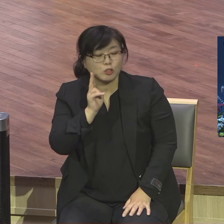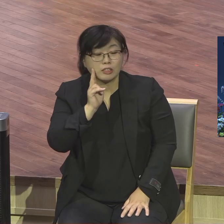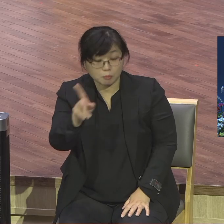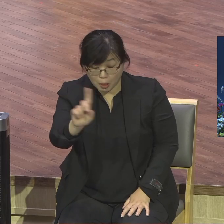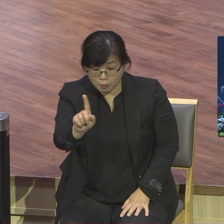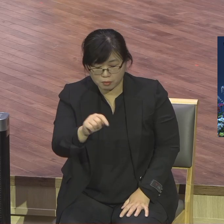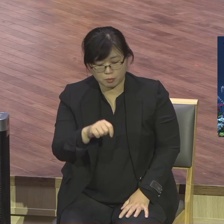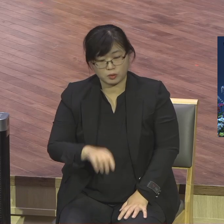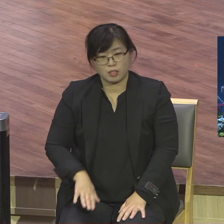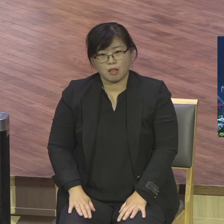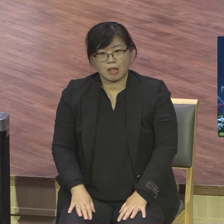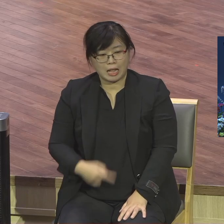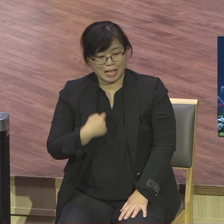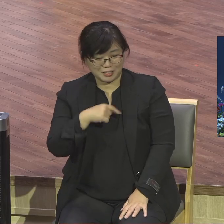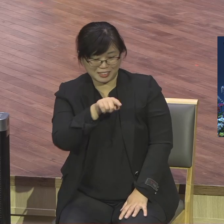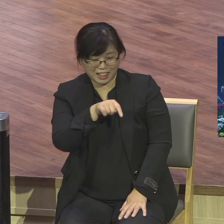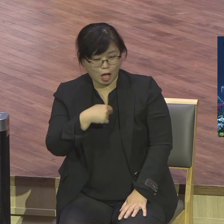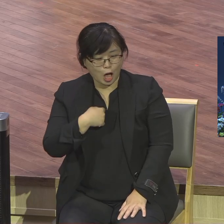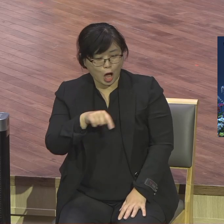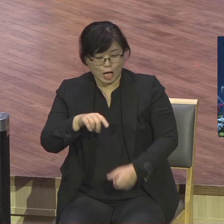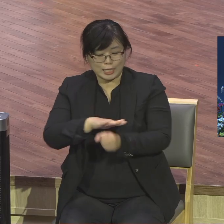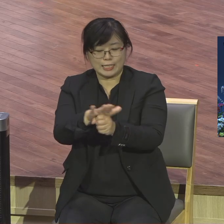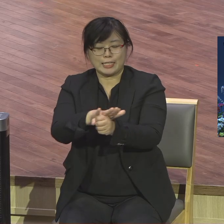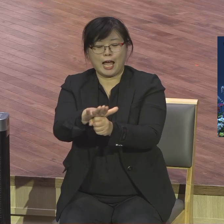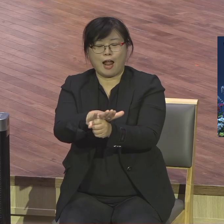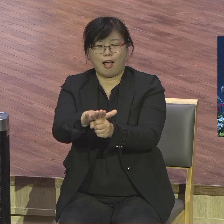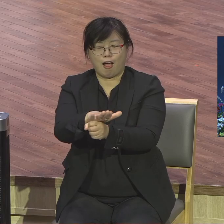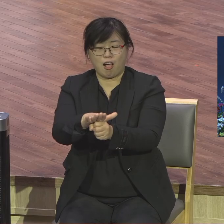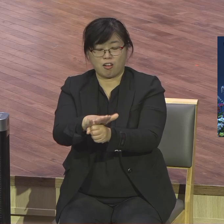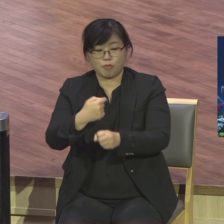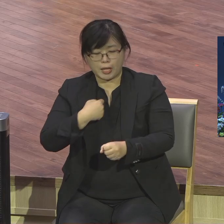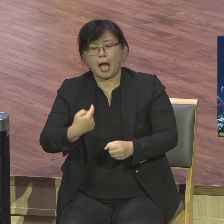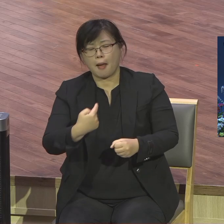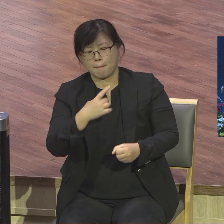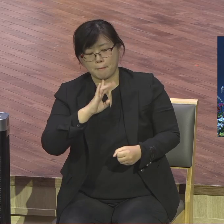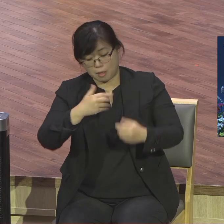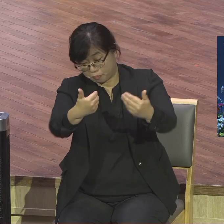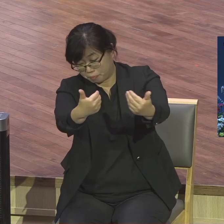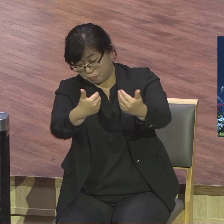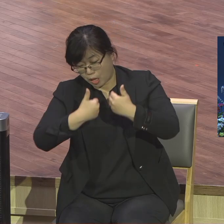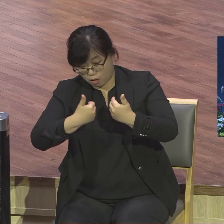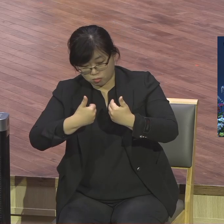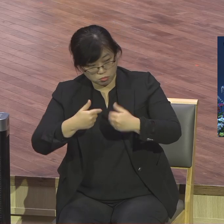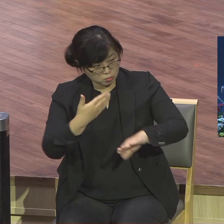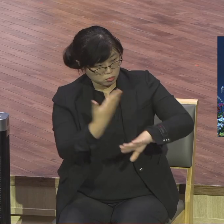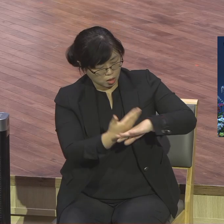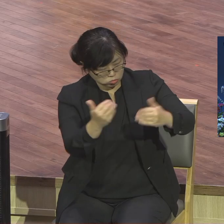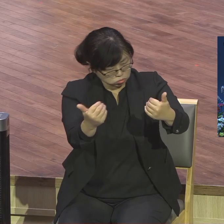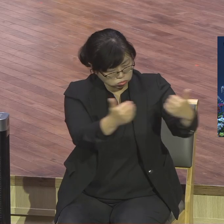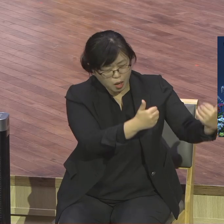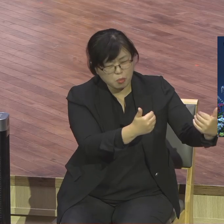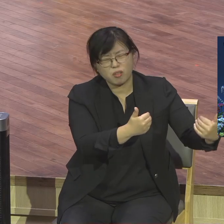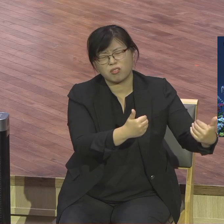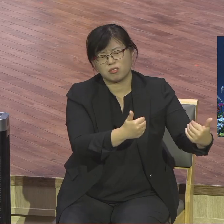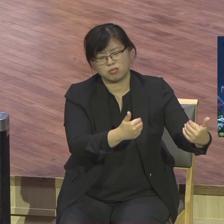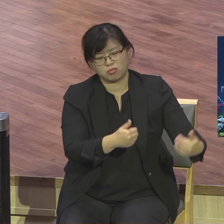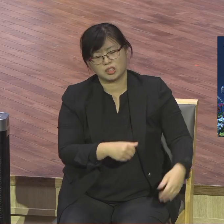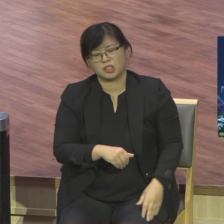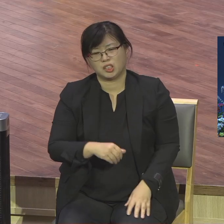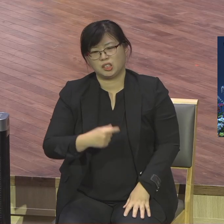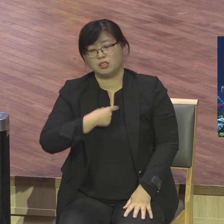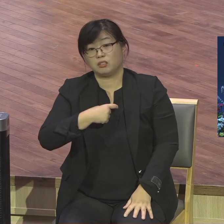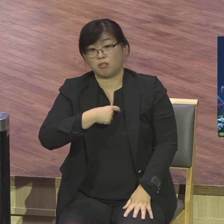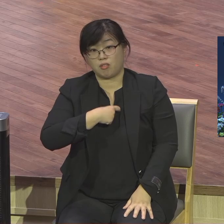하나님은 우상을 숭배해 나를 숭배 안하고 우상을 숭배해 질투해서